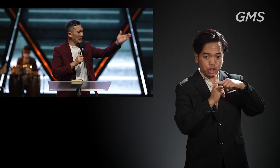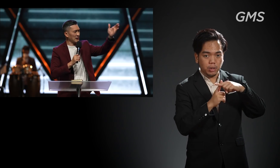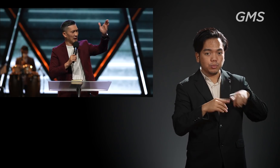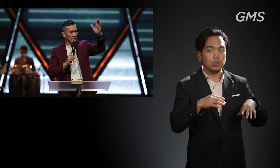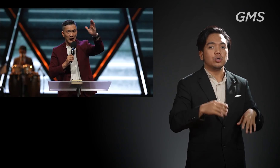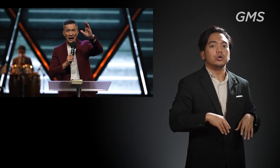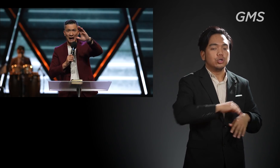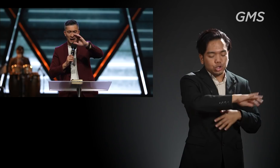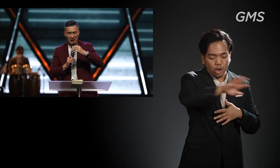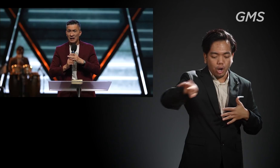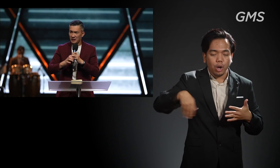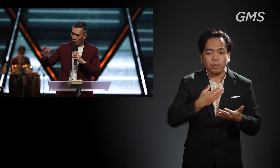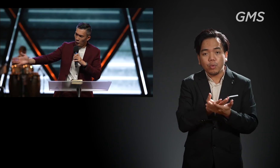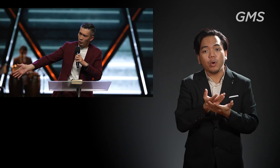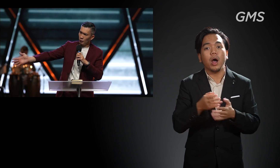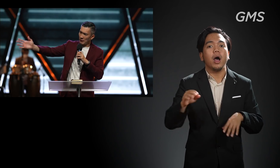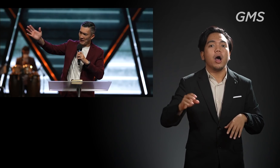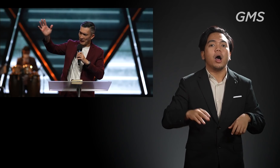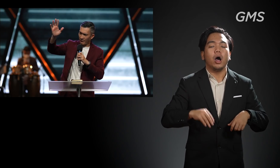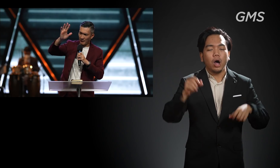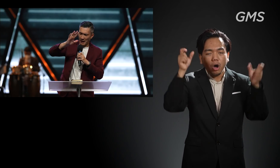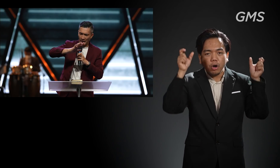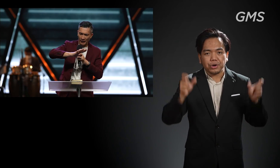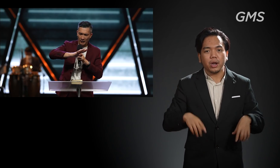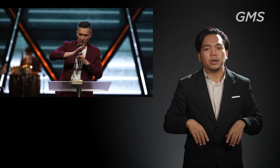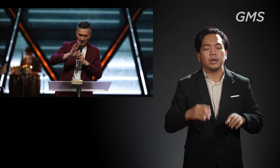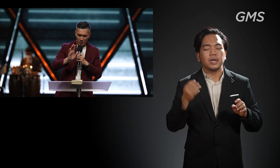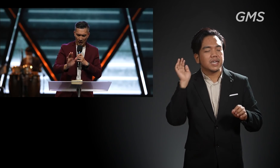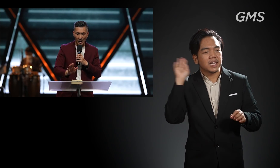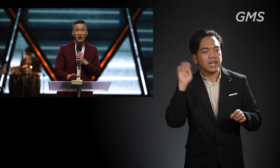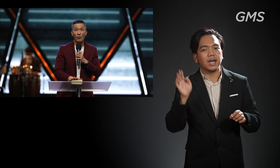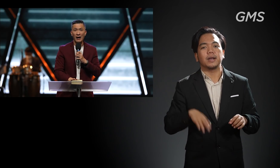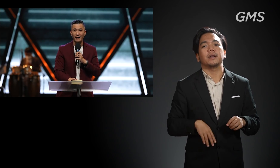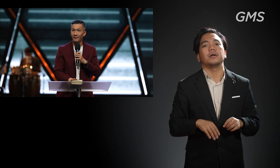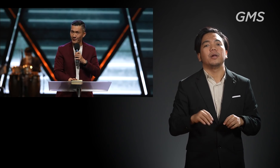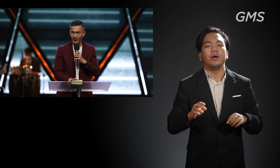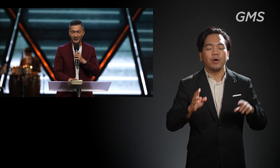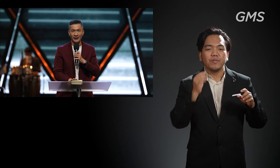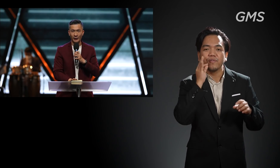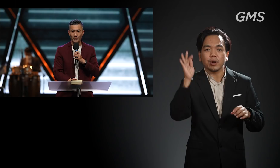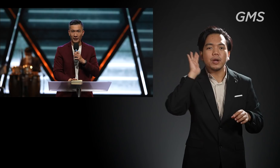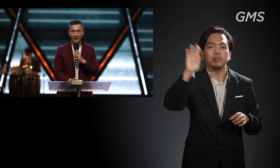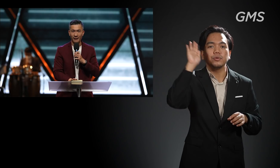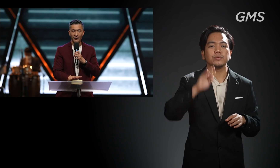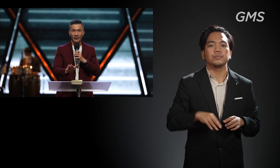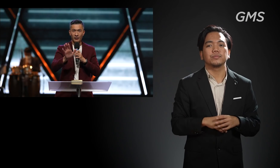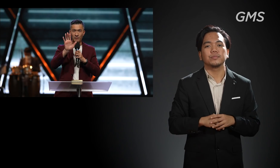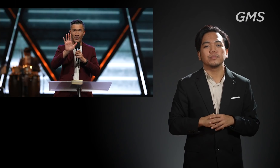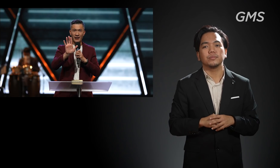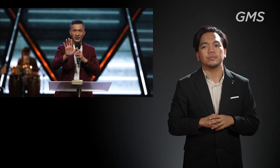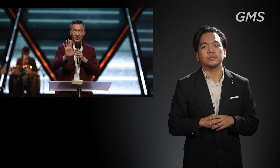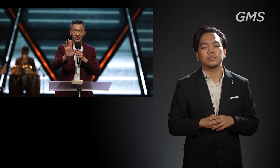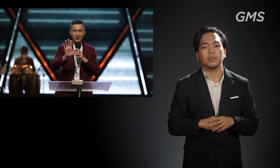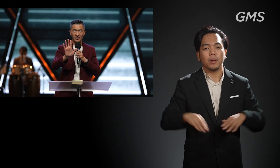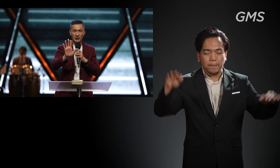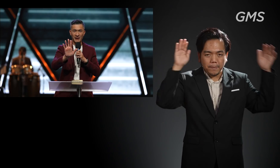seluruh nasihat Allah. Seluruh kebenaran firman. Termasuk hal keuangan pun tidak diluputkan. You